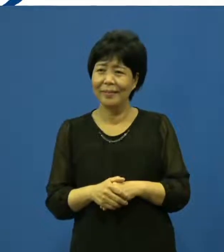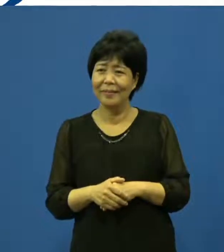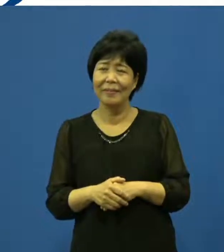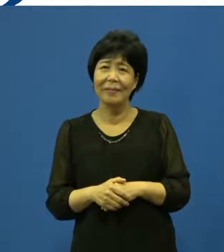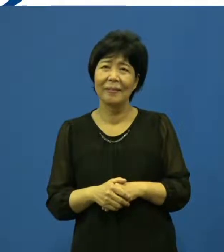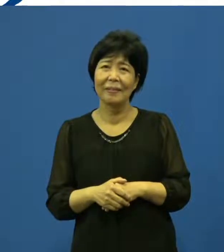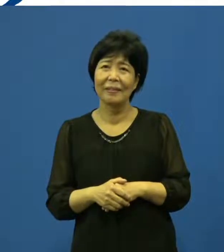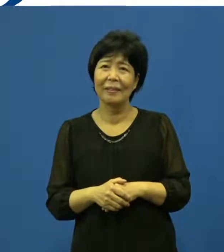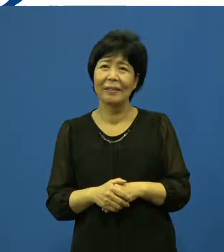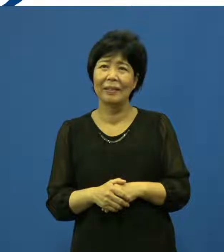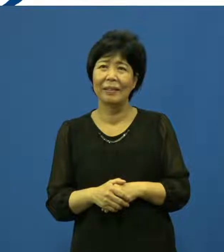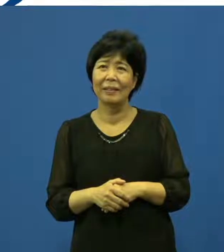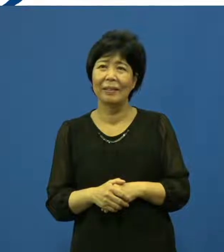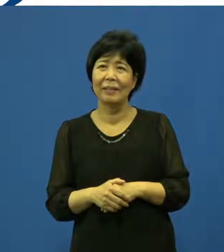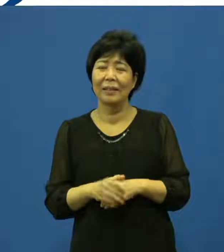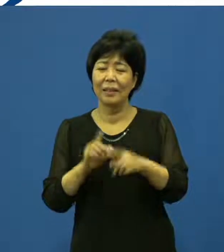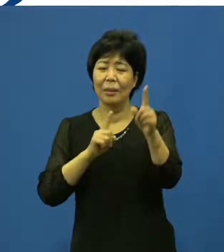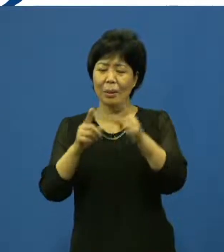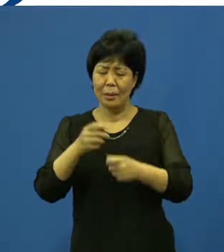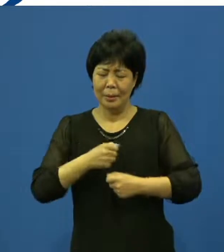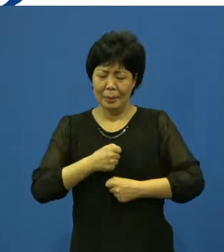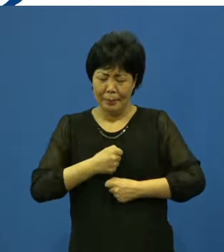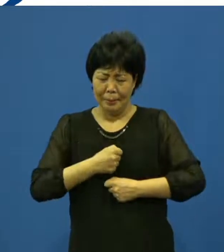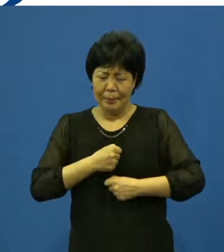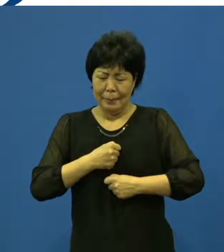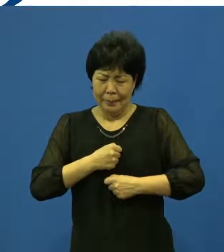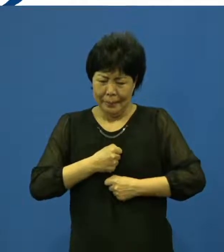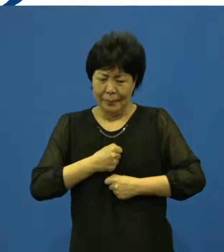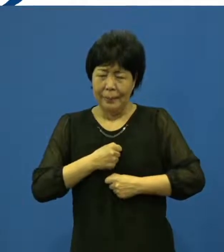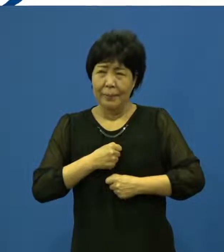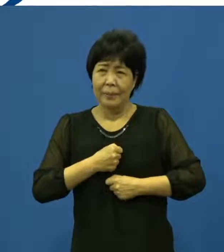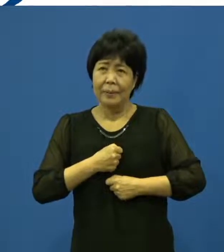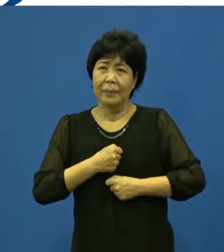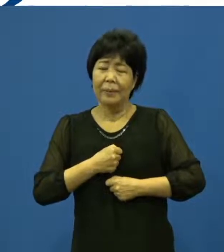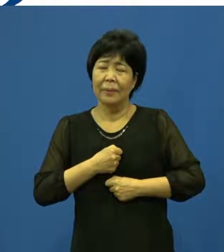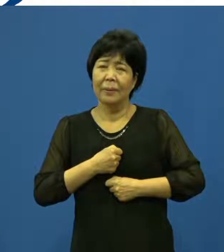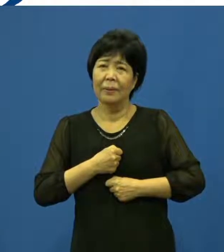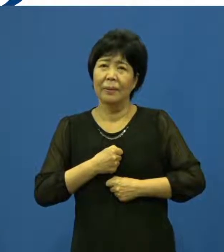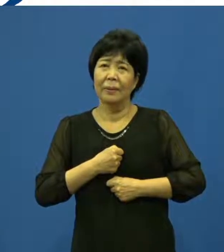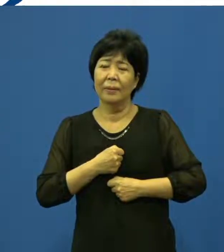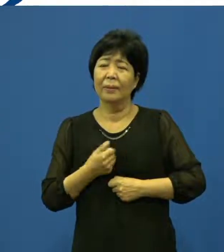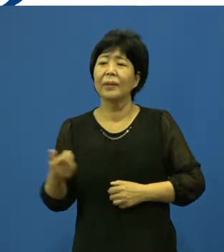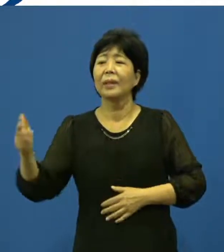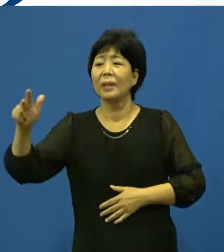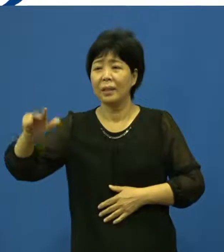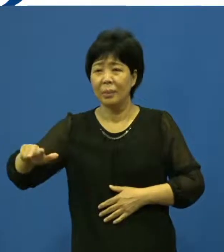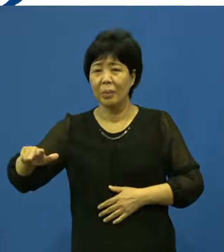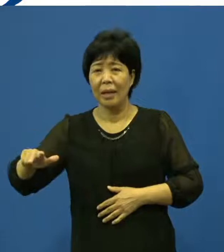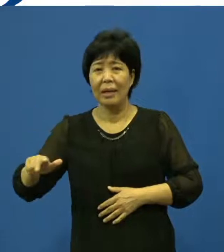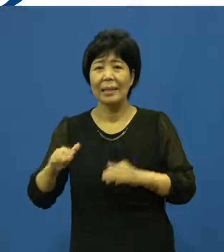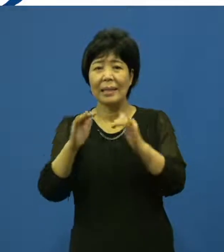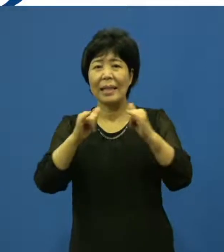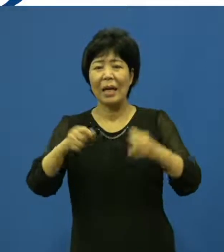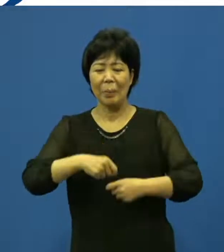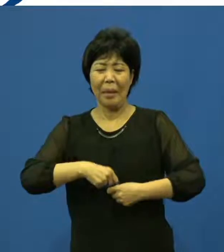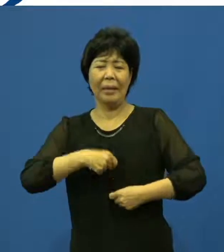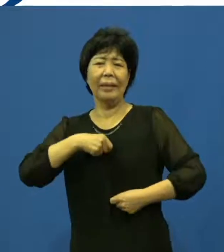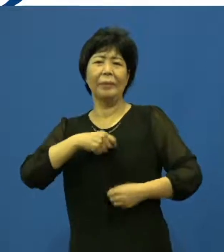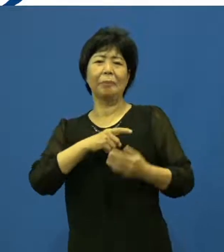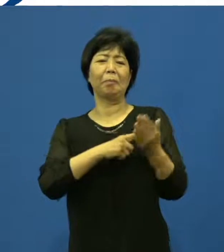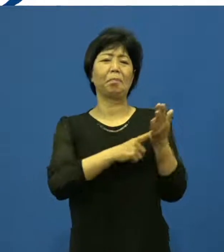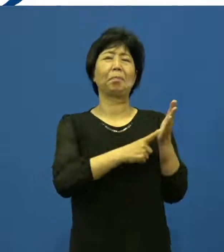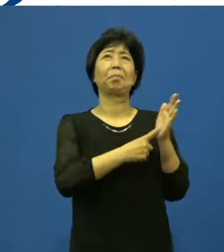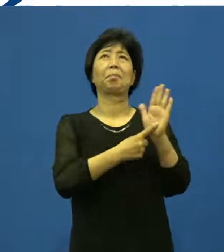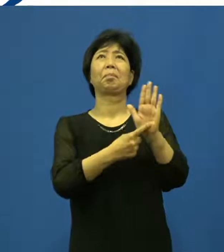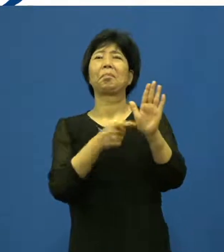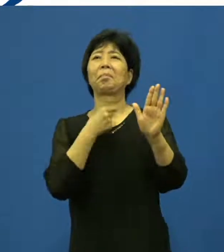또 지킨다고 해도, 우리가 열심히 해서 지킨다고 해도 우리의 의의를 드러내려고 하는